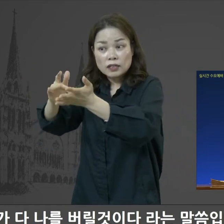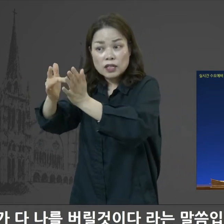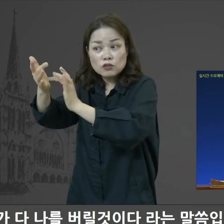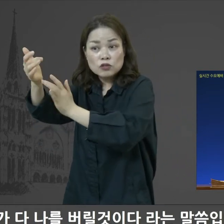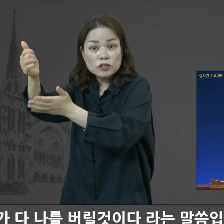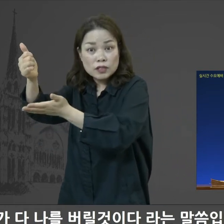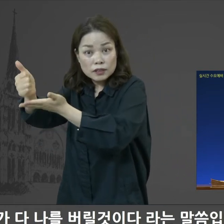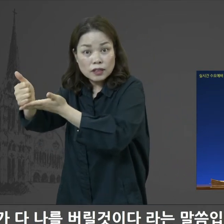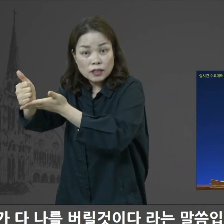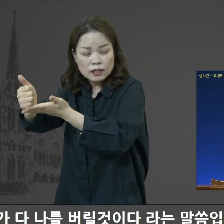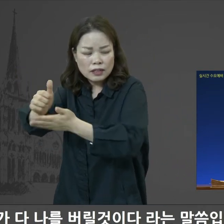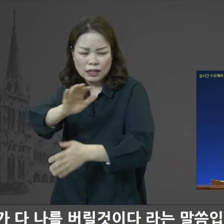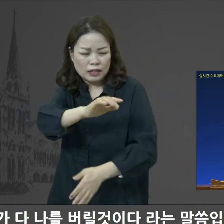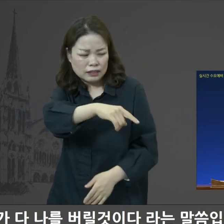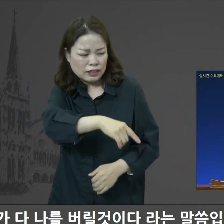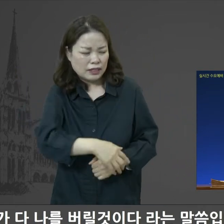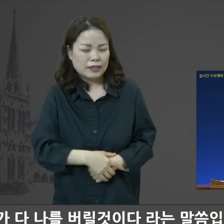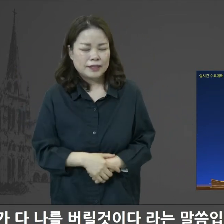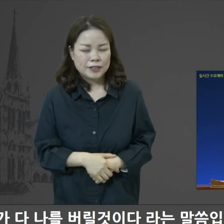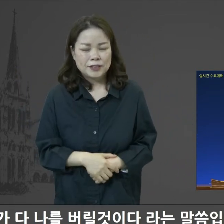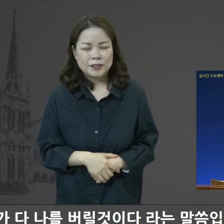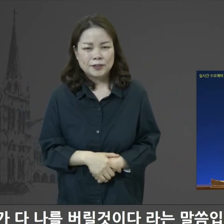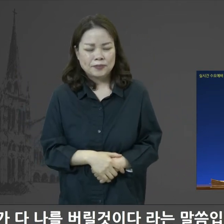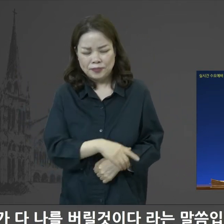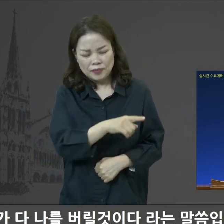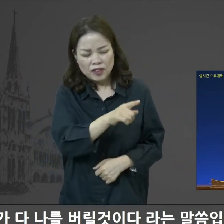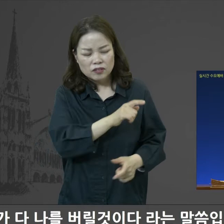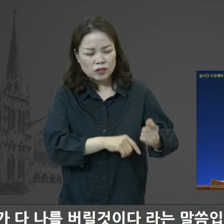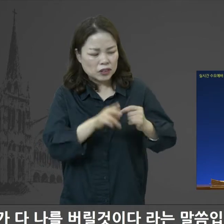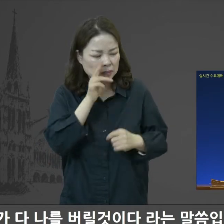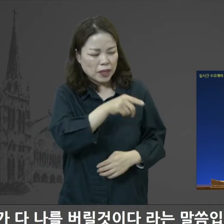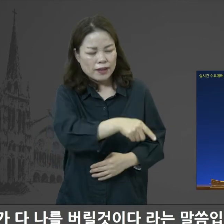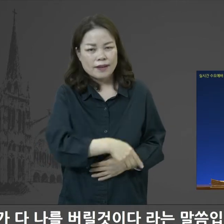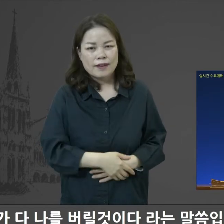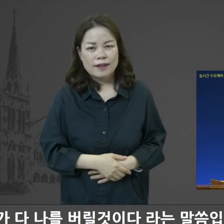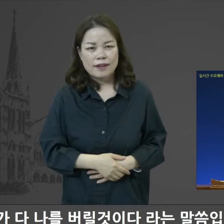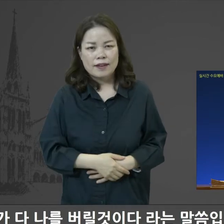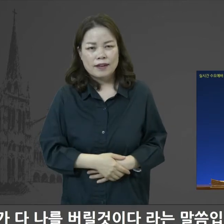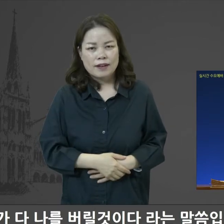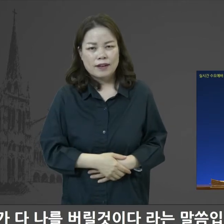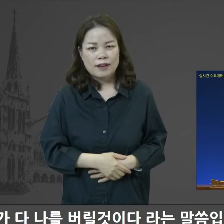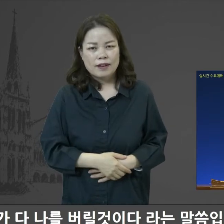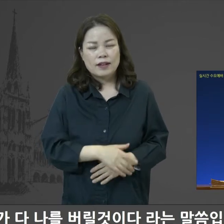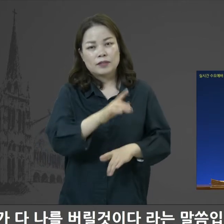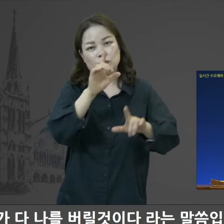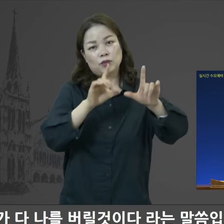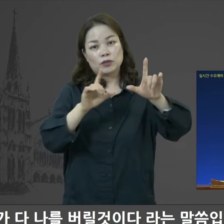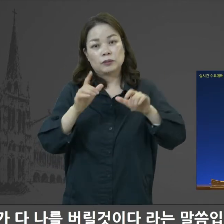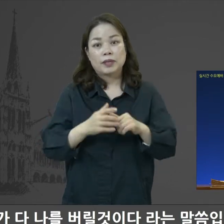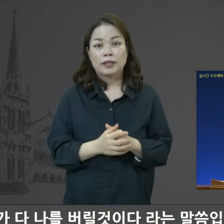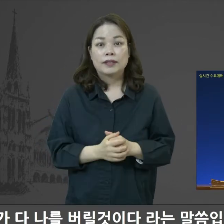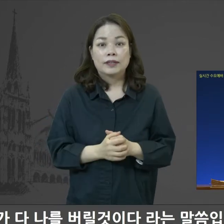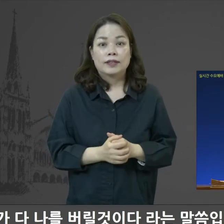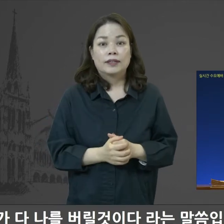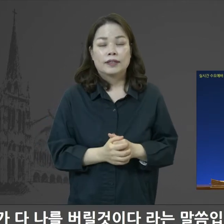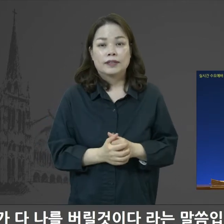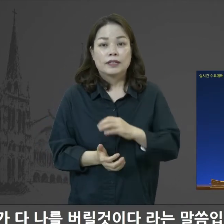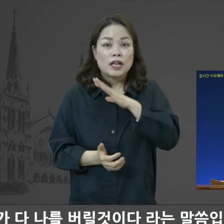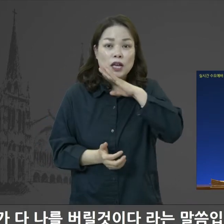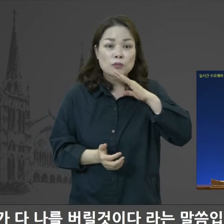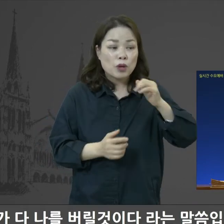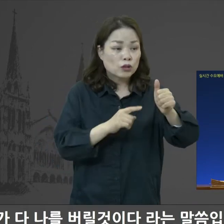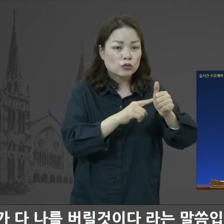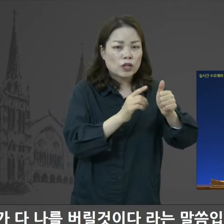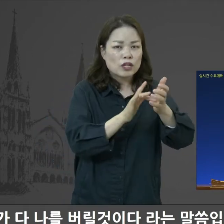예수님께서 아니야, 너는 더해, 이렇게 말씀하시는 장면이죠. 그래서 베드로의